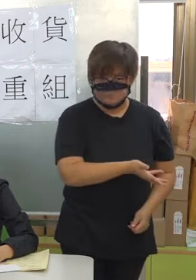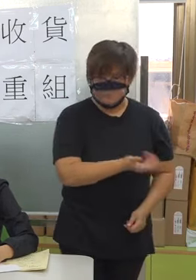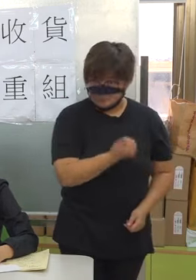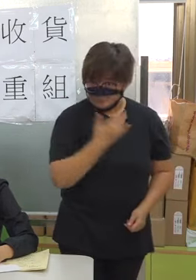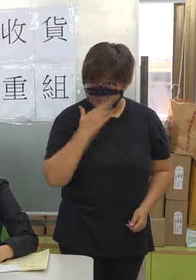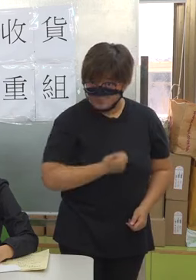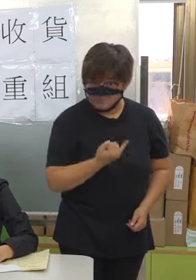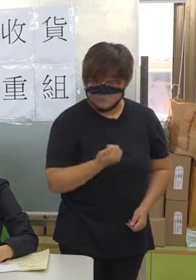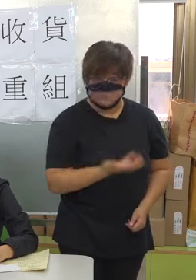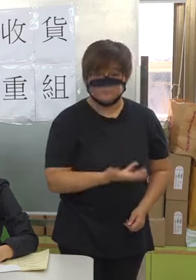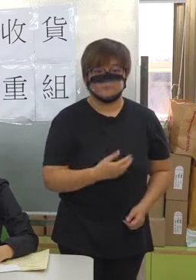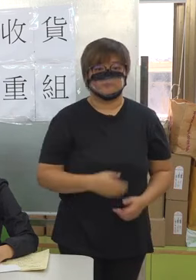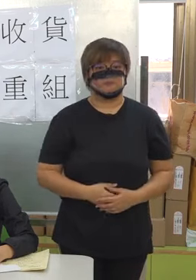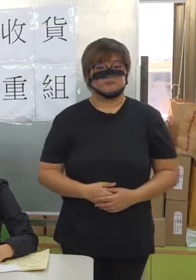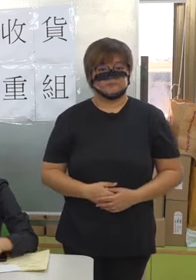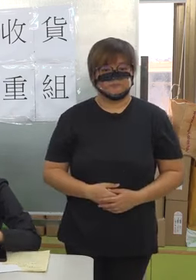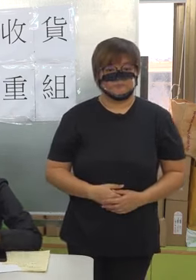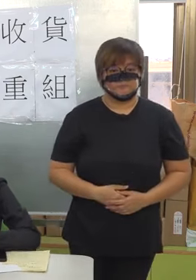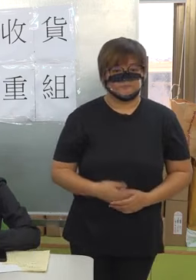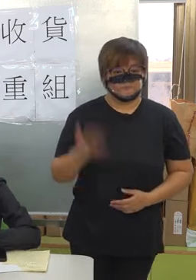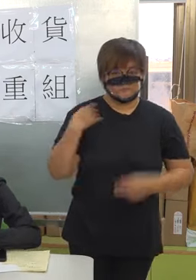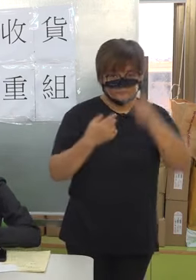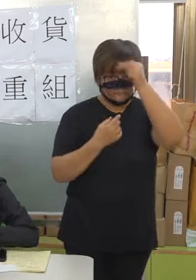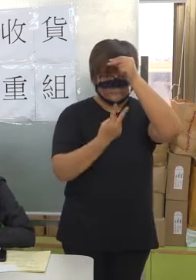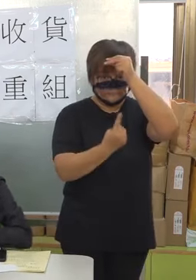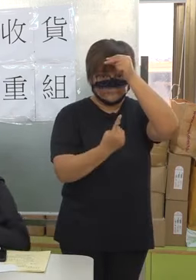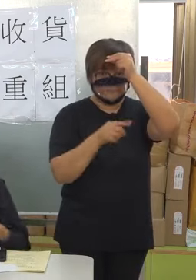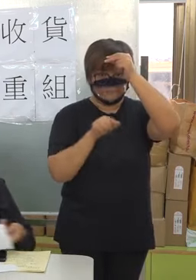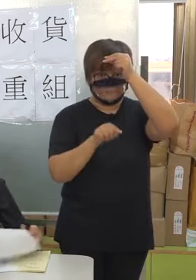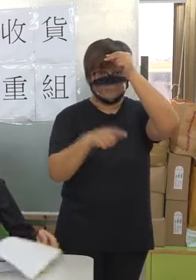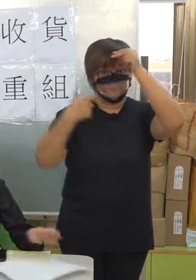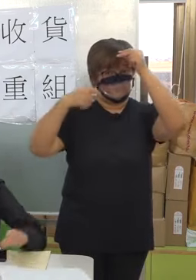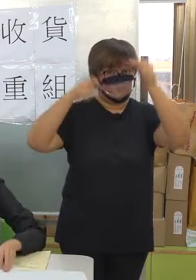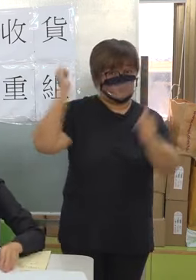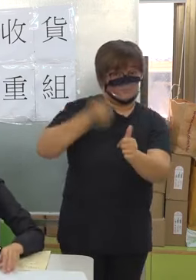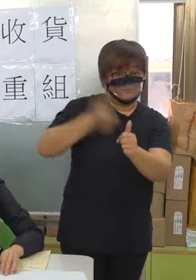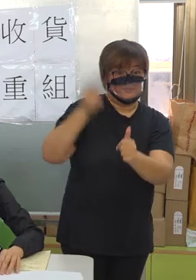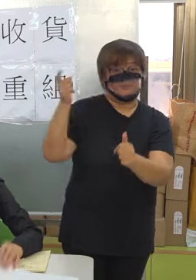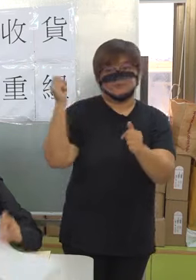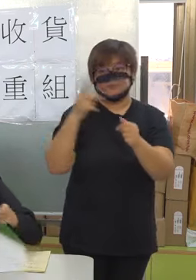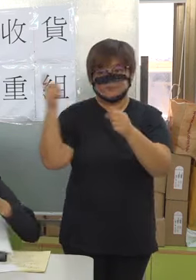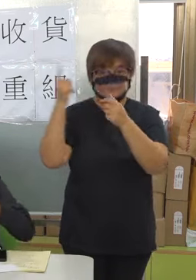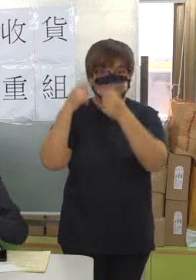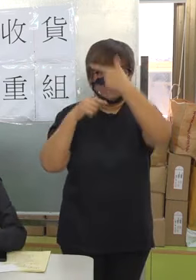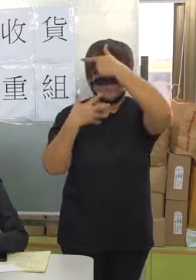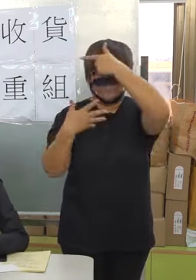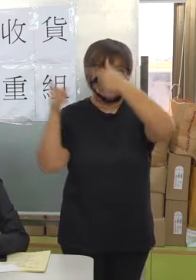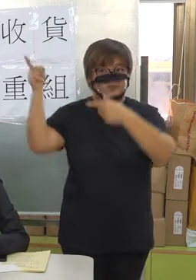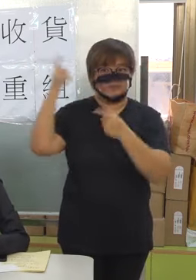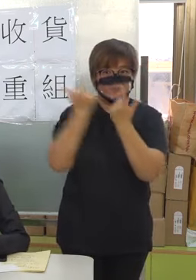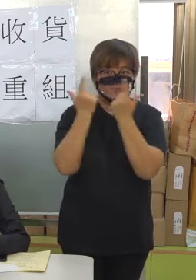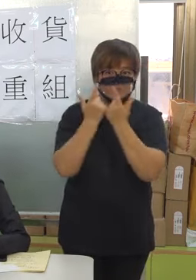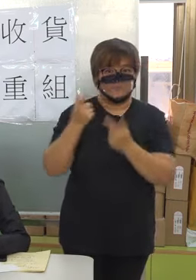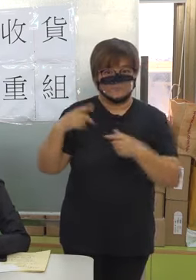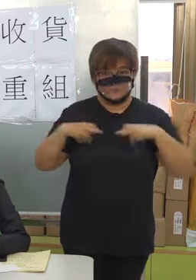荃灣襲擊等為數不少的事情當中，無論是拘捕率、起訴率抑或是個控罪程度，亦